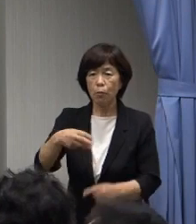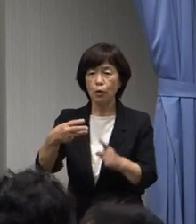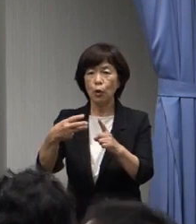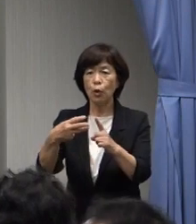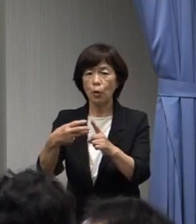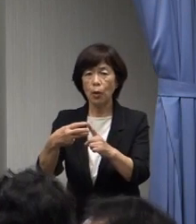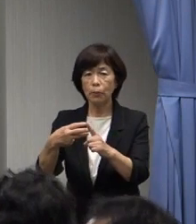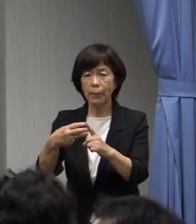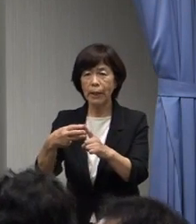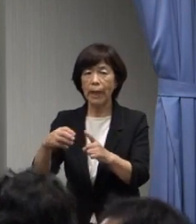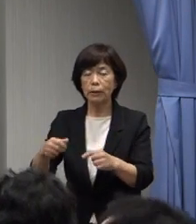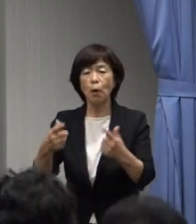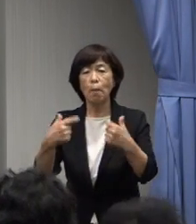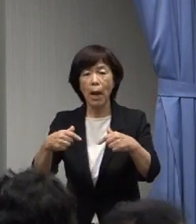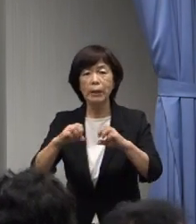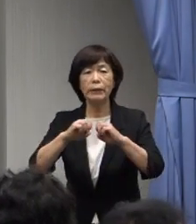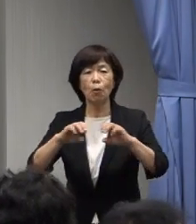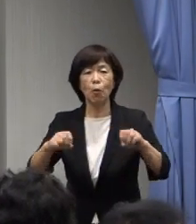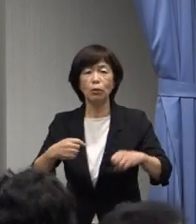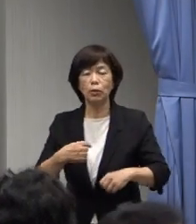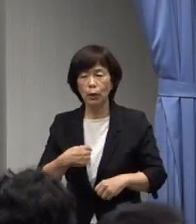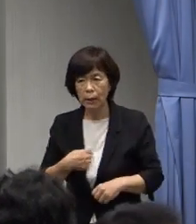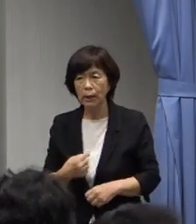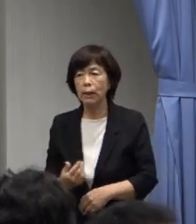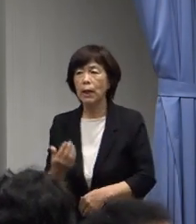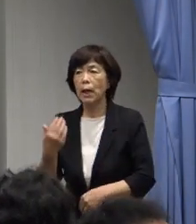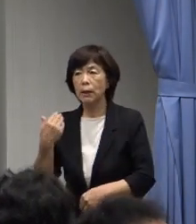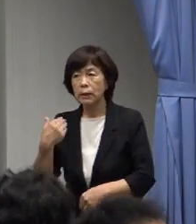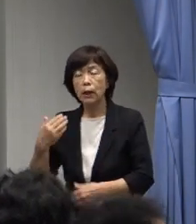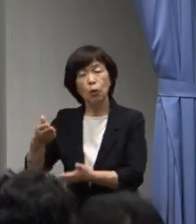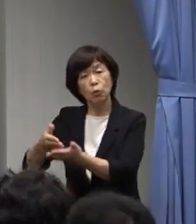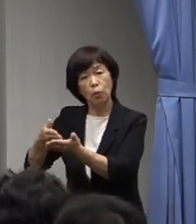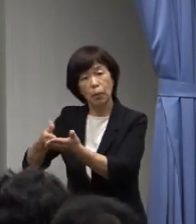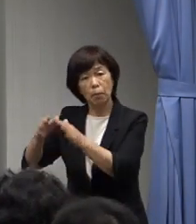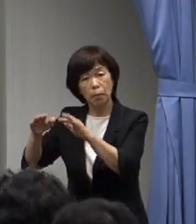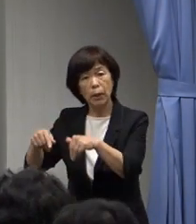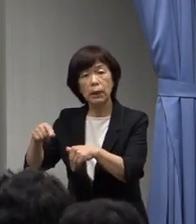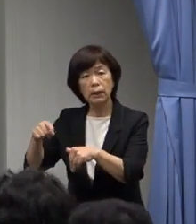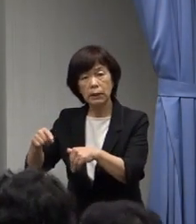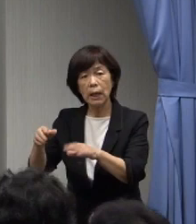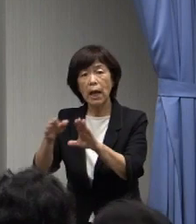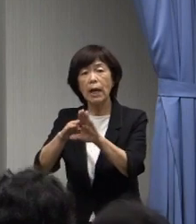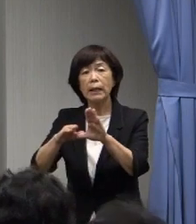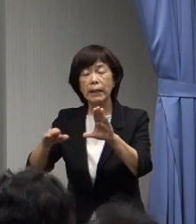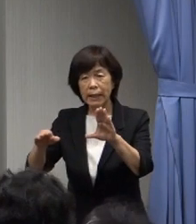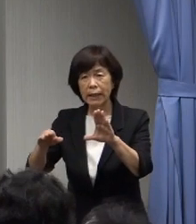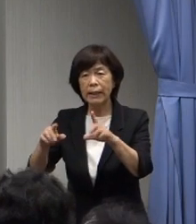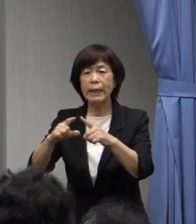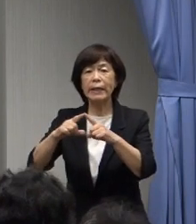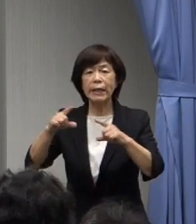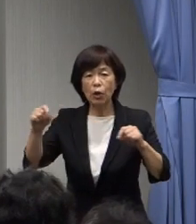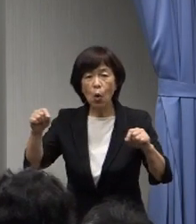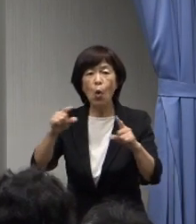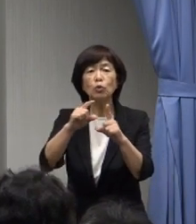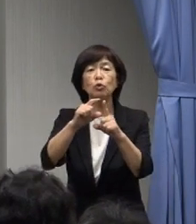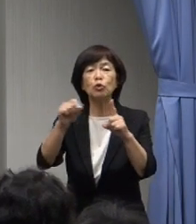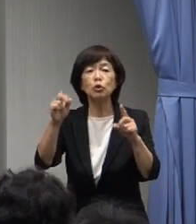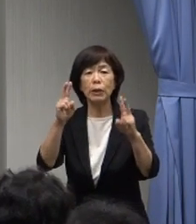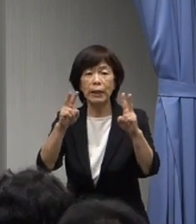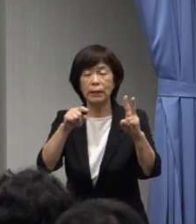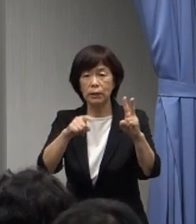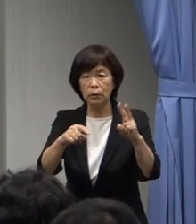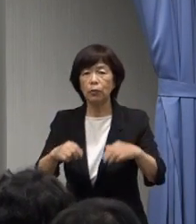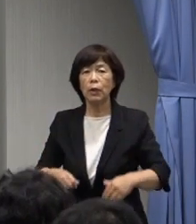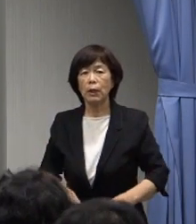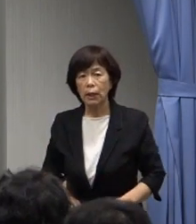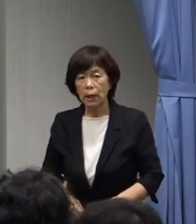すみません、毎日放送の太です。先ほど話題に上がった近畿日本ツーリストさんの件について、先ほど負の部